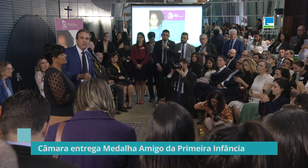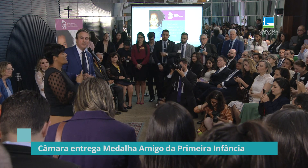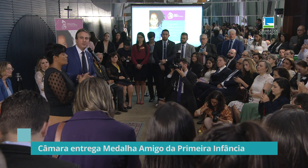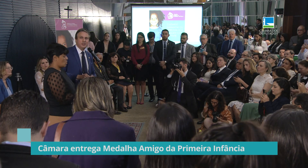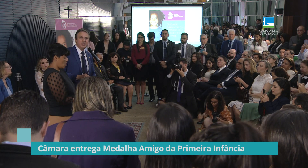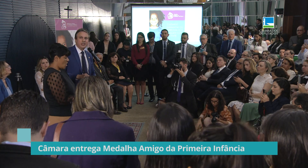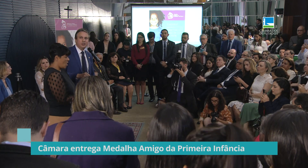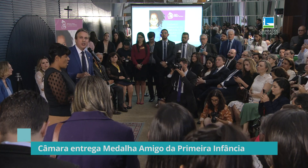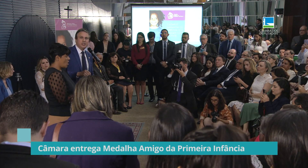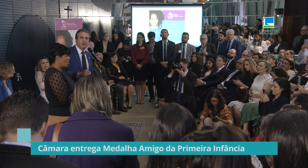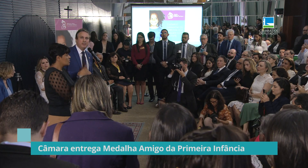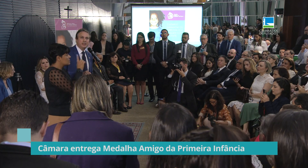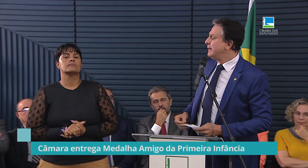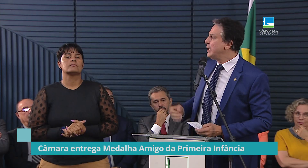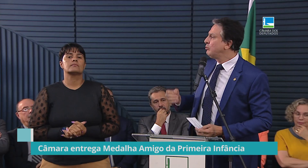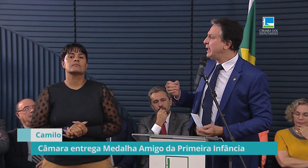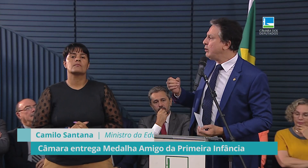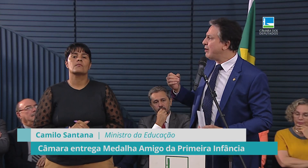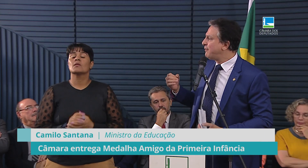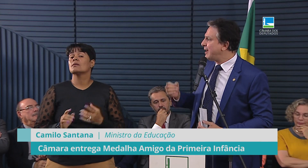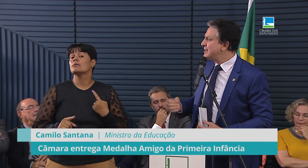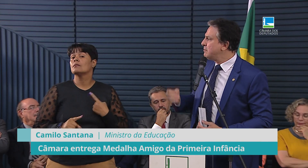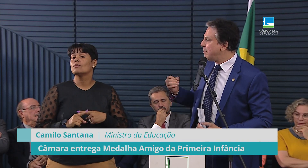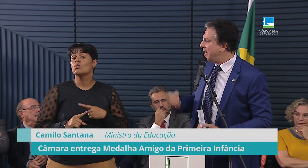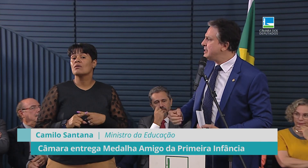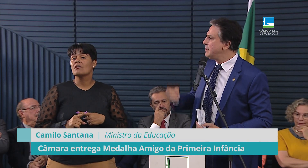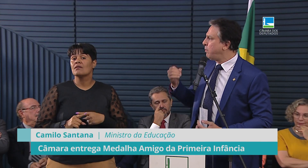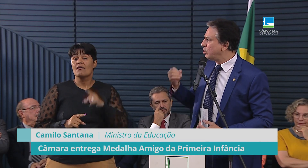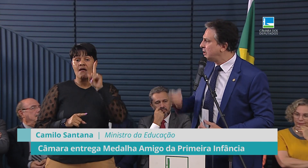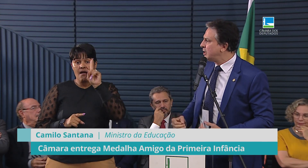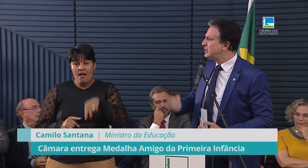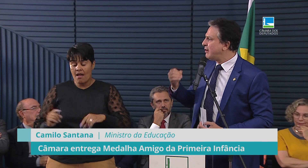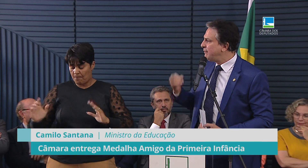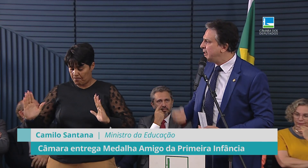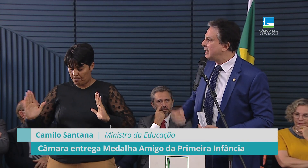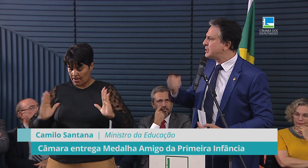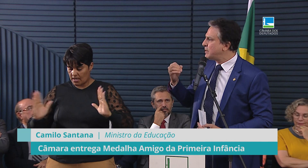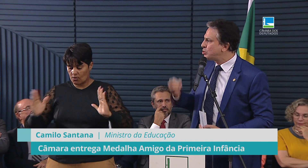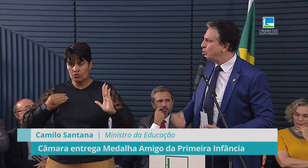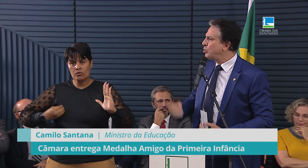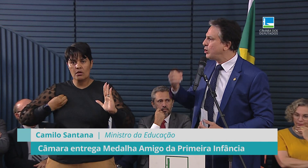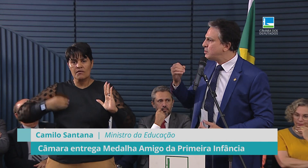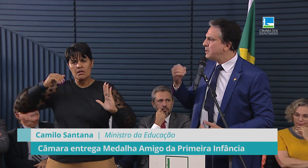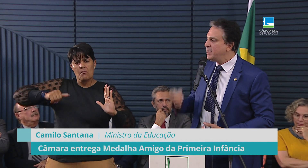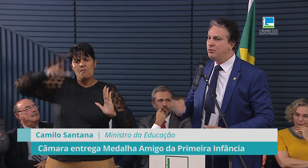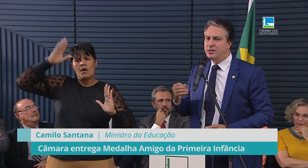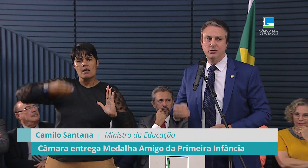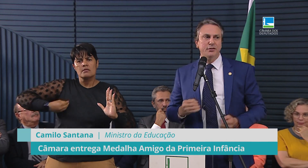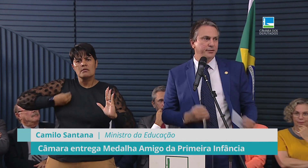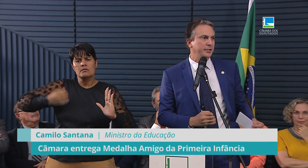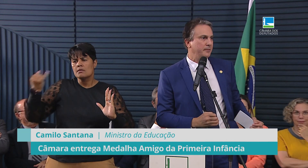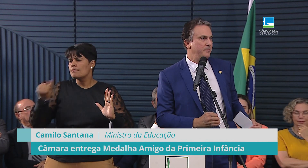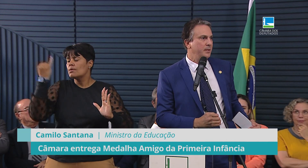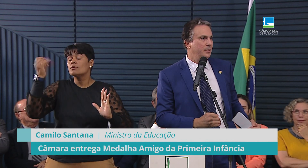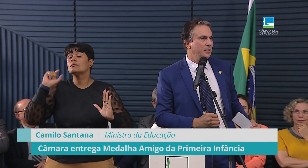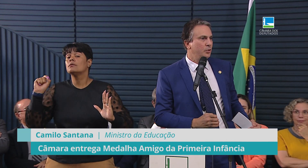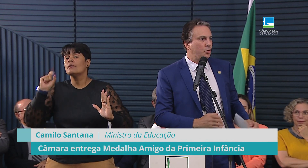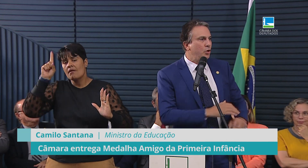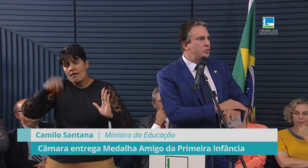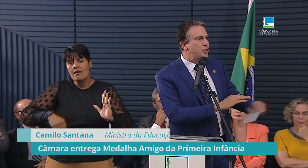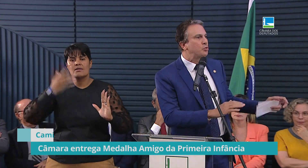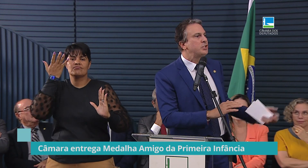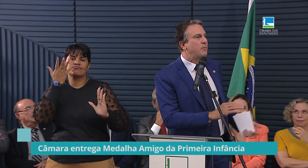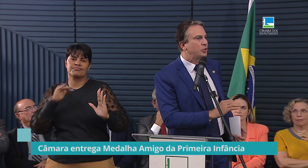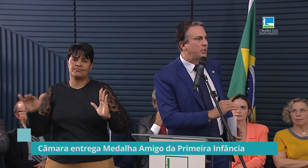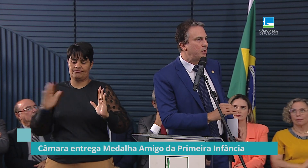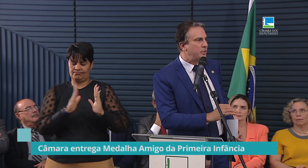vida às crianças brasileiras. Não tem uma fase mais importante na vida das pessoas do que os primeiros anos de vida.